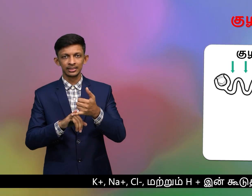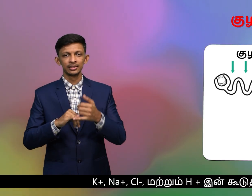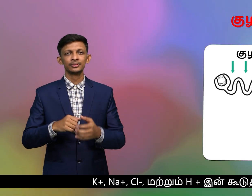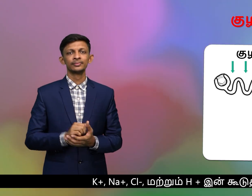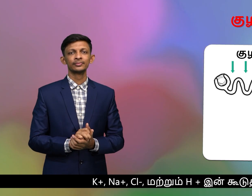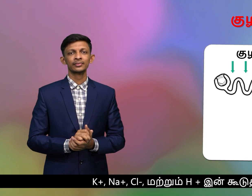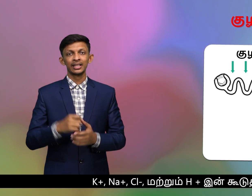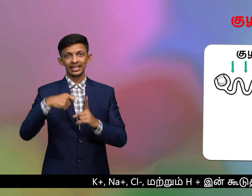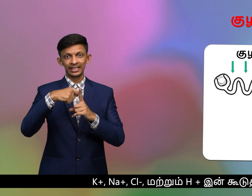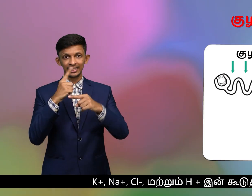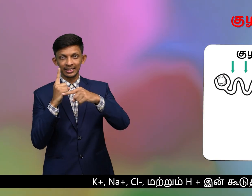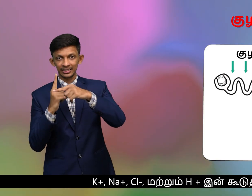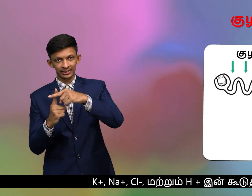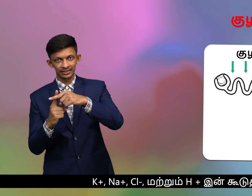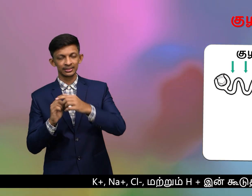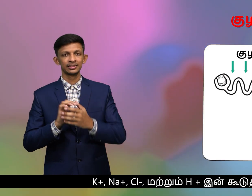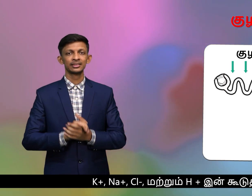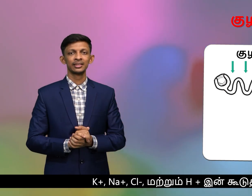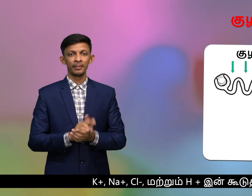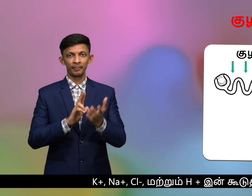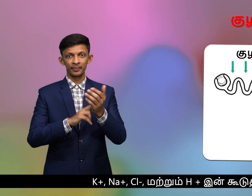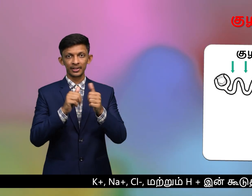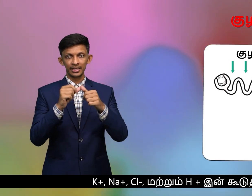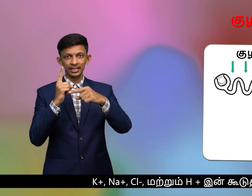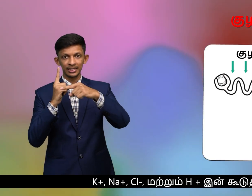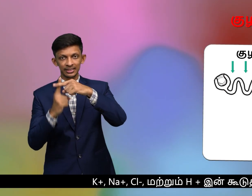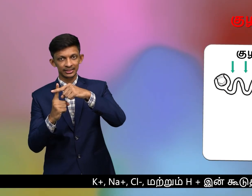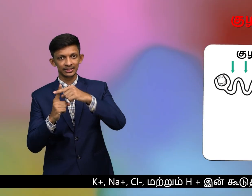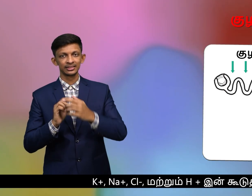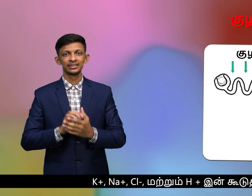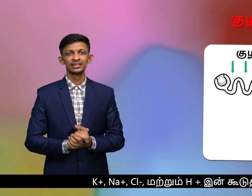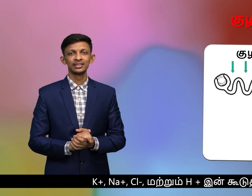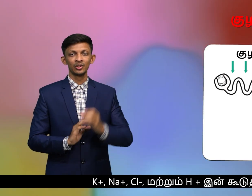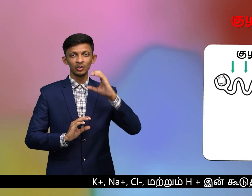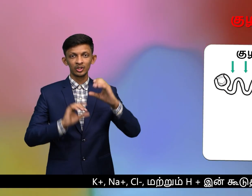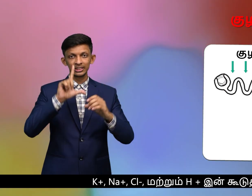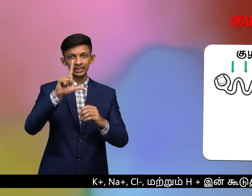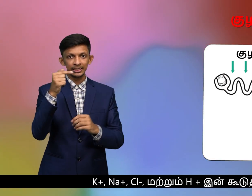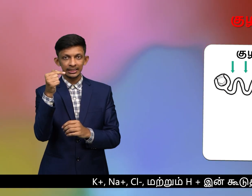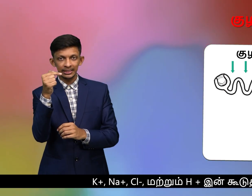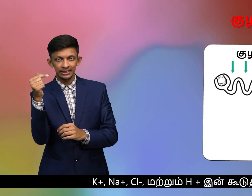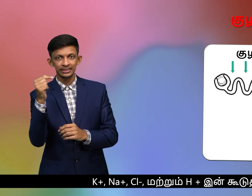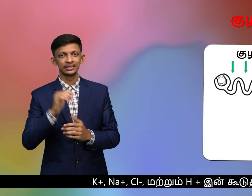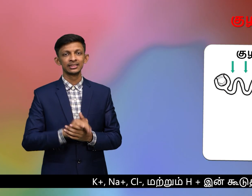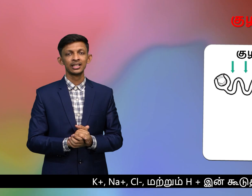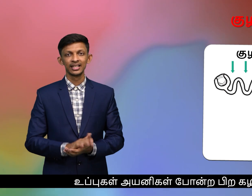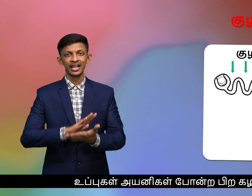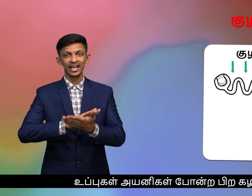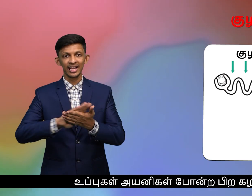அதாவது Cl- மற்றும் ஹைட்ரஜன் அதாவது H+ இன் கூடுதல் உப்புகள்